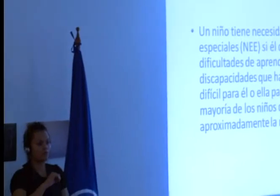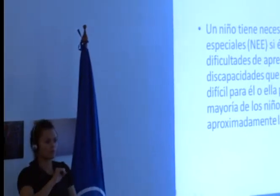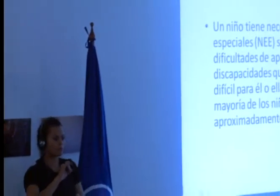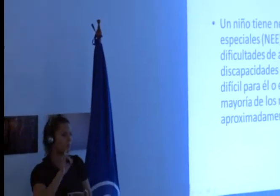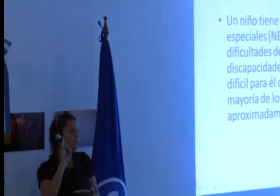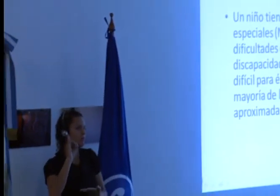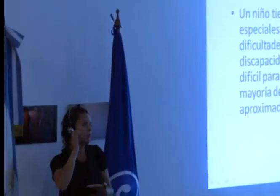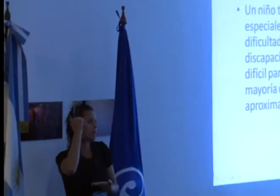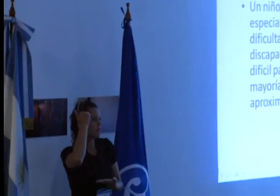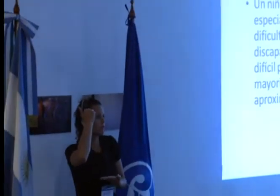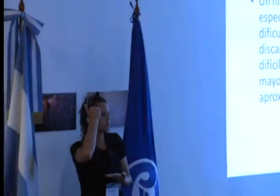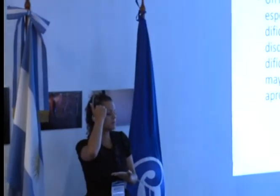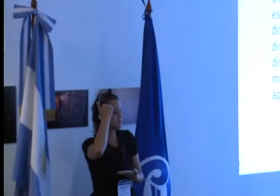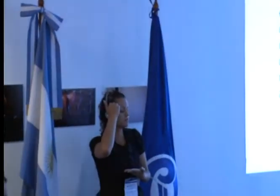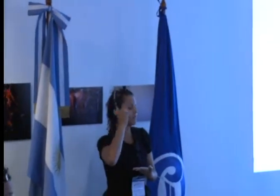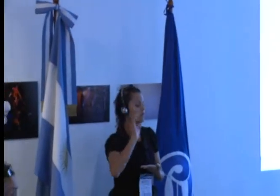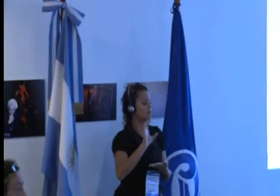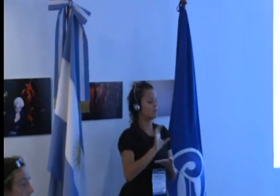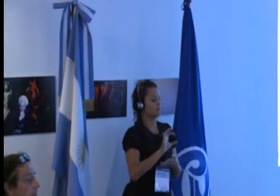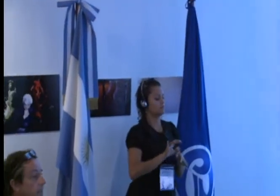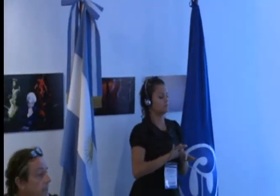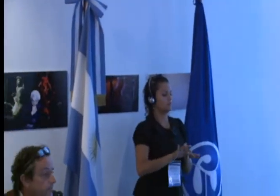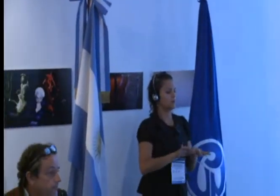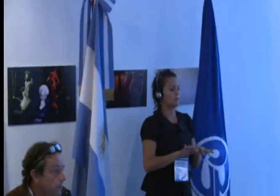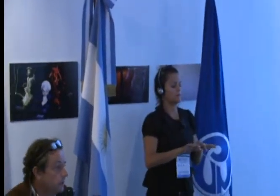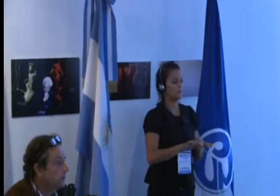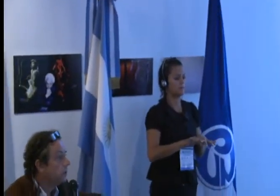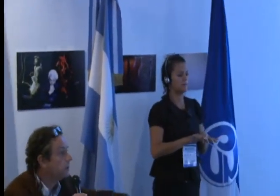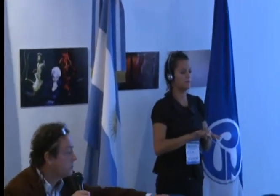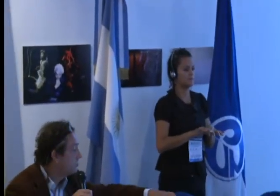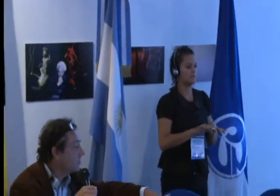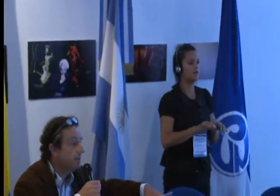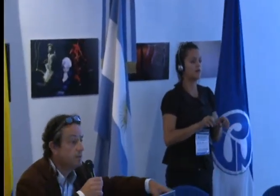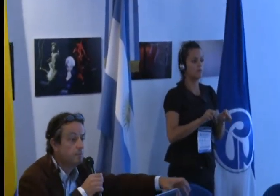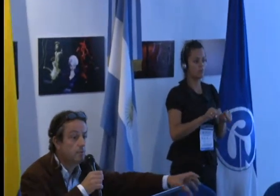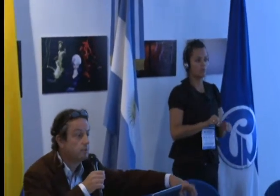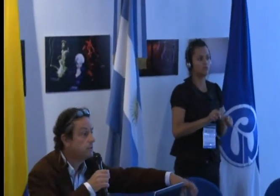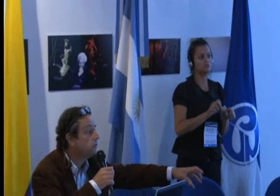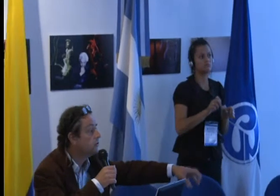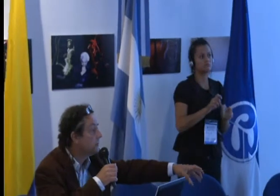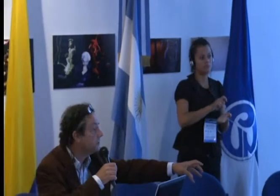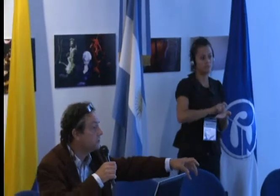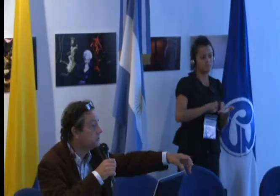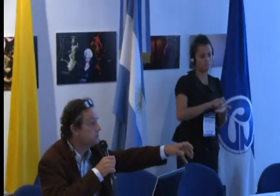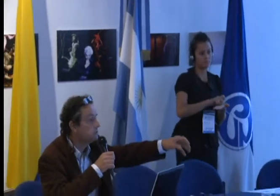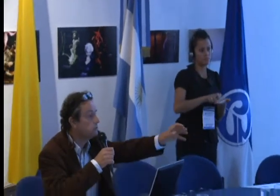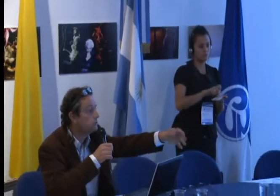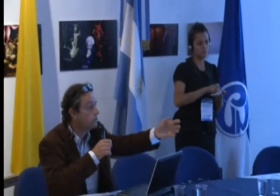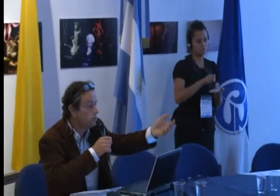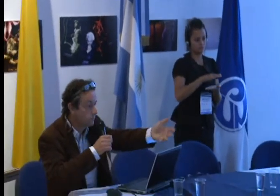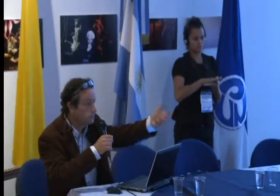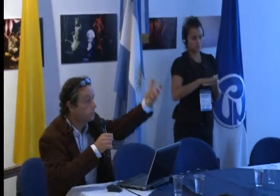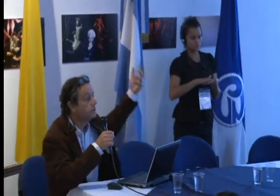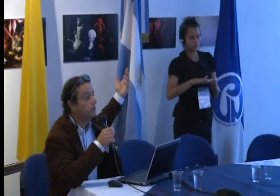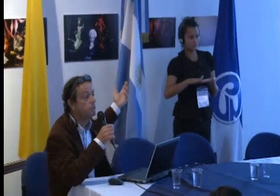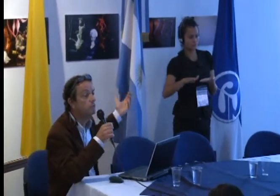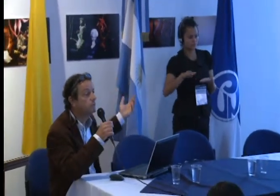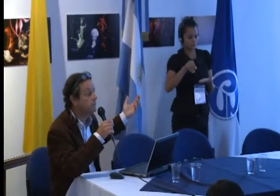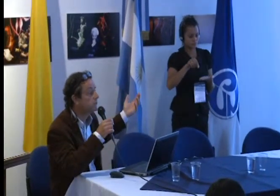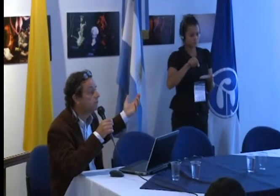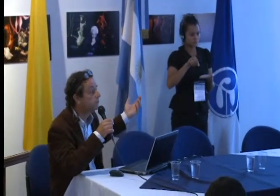tomar notas con su computador imprimir en la impresora